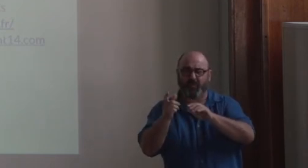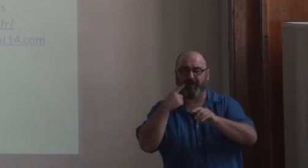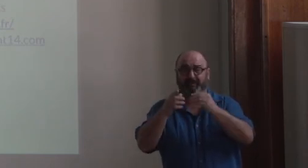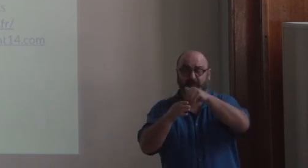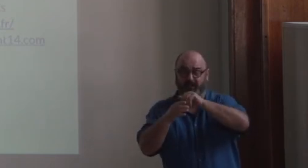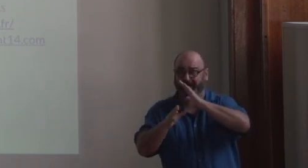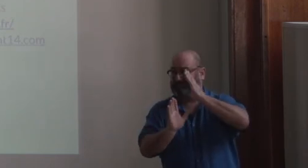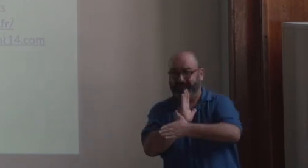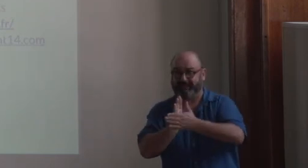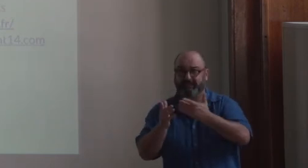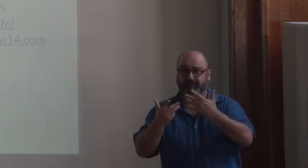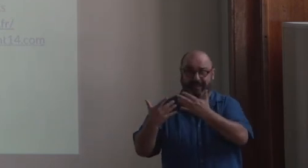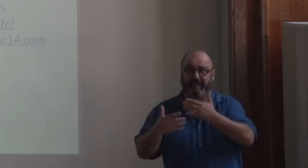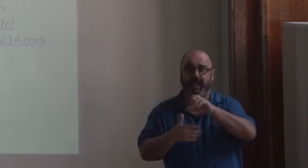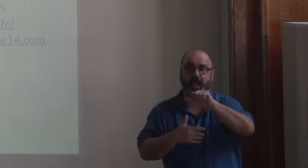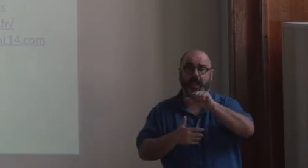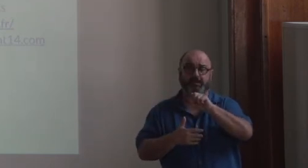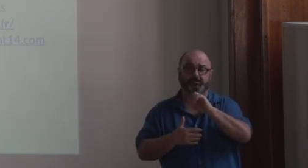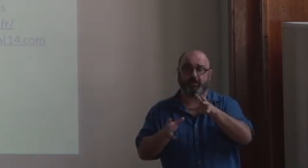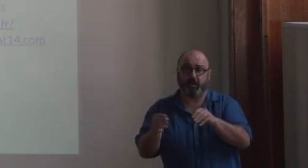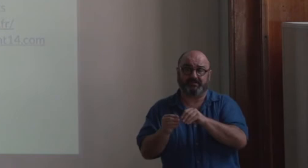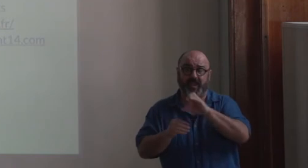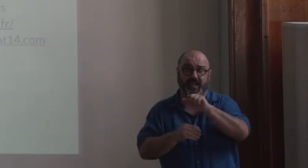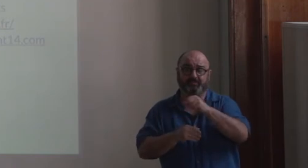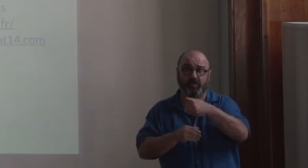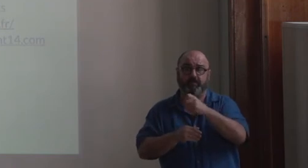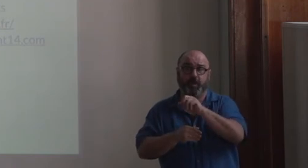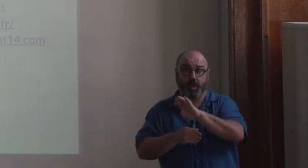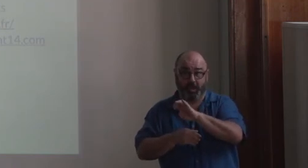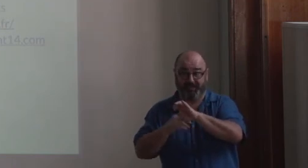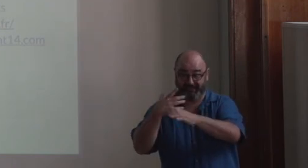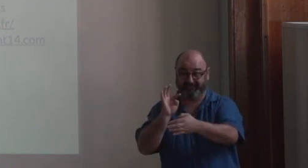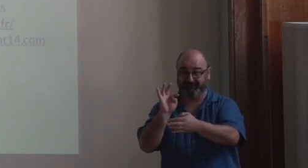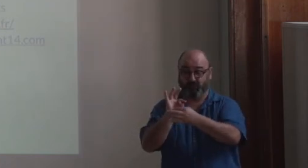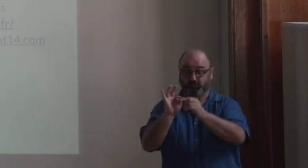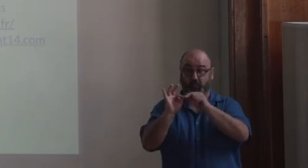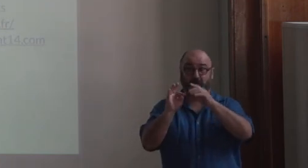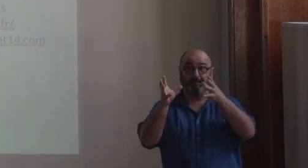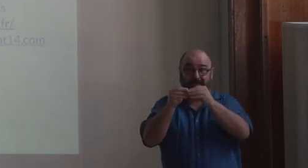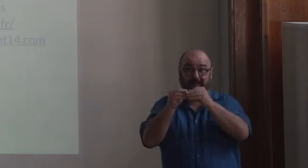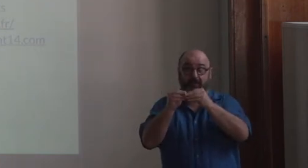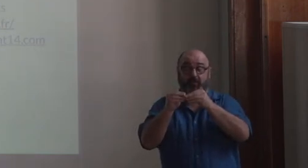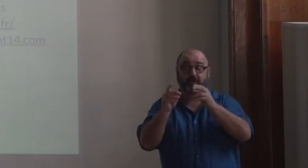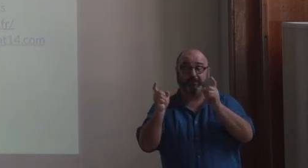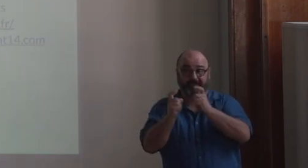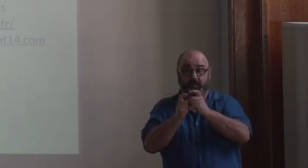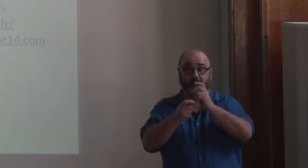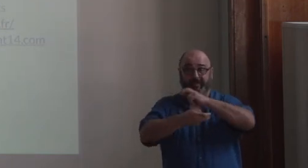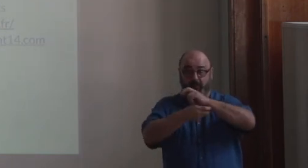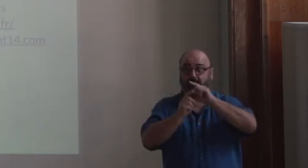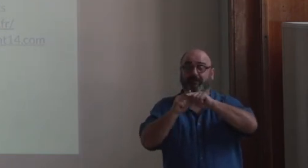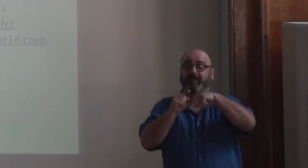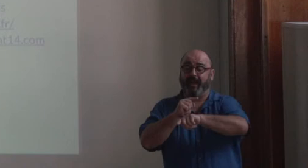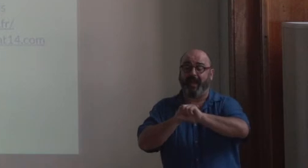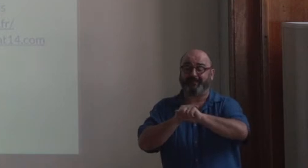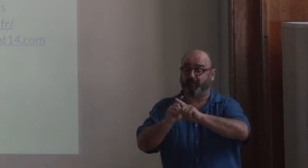assembleur. Donc on peut directement écrire de l'assembleur dans une fonction MicroPython, et il va l'exécuter bare metal directement. Donc